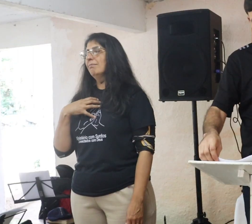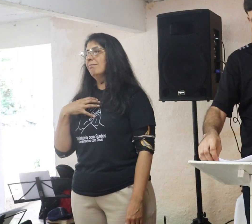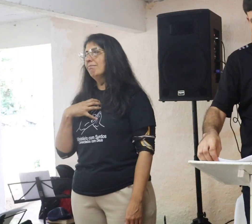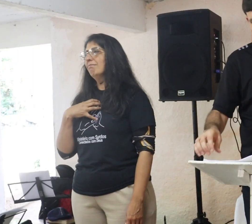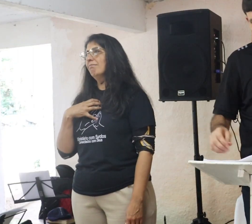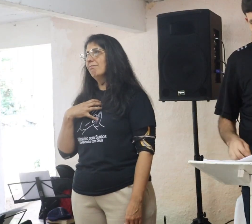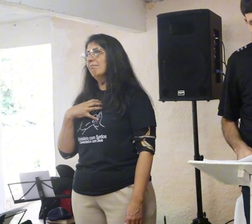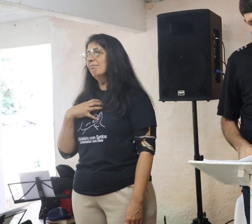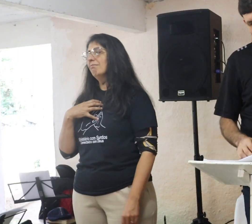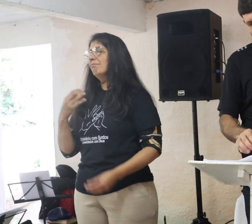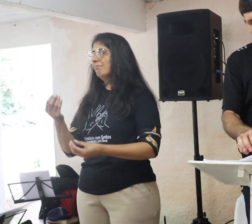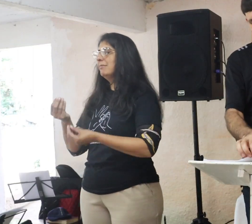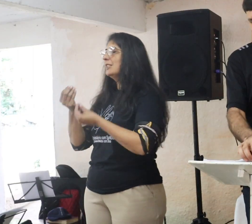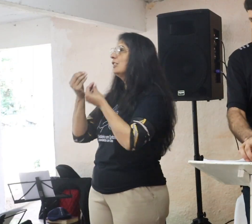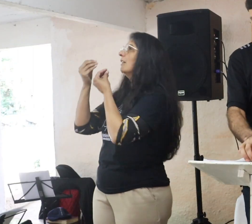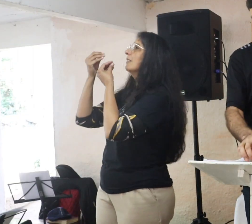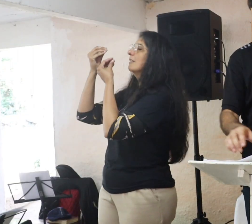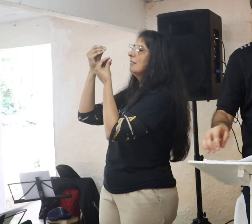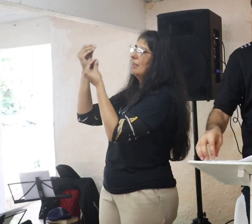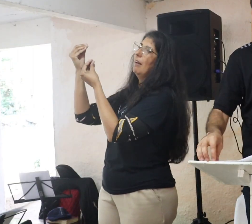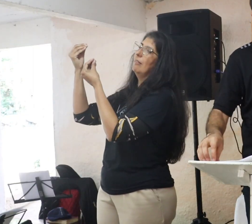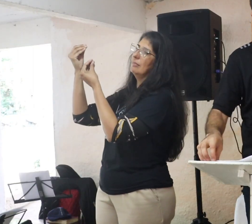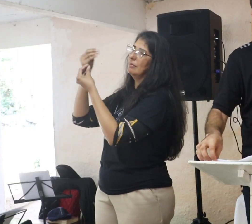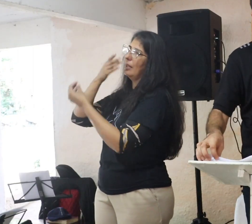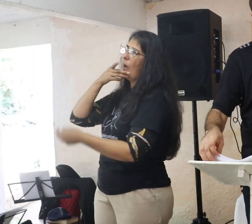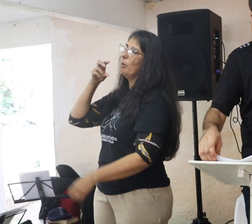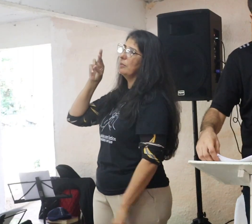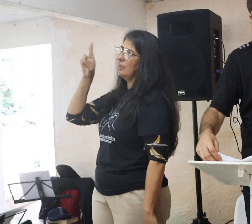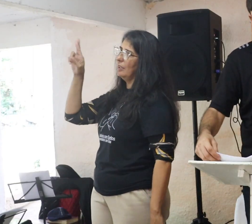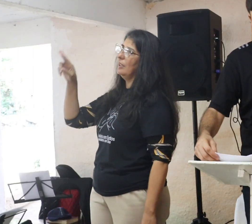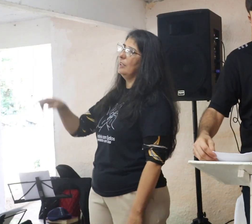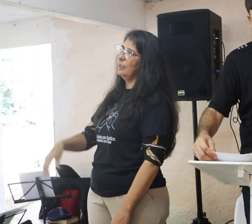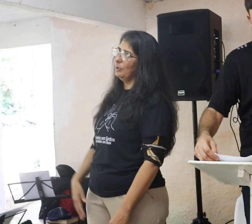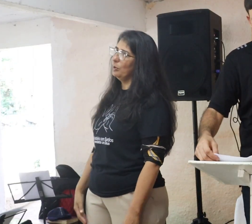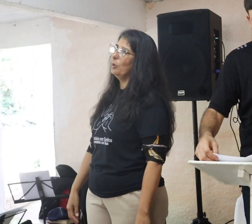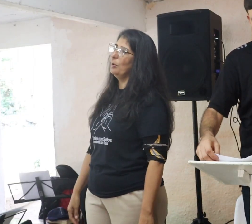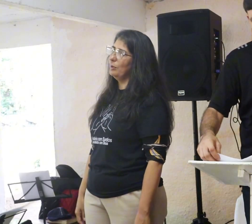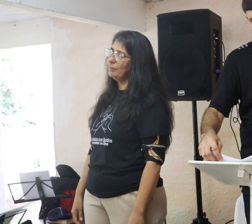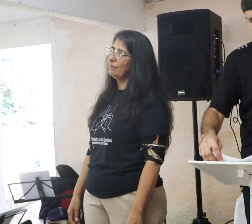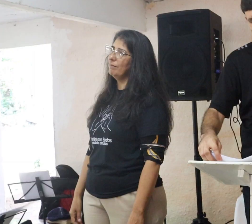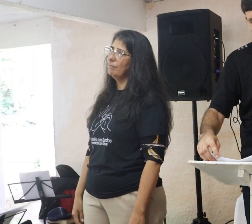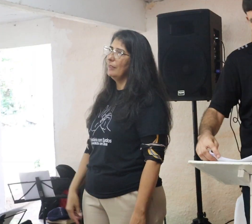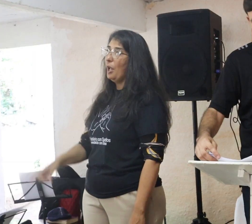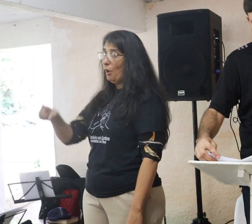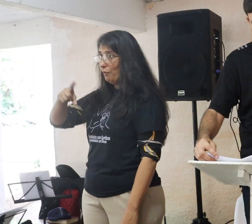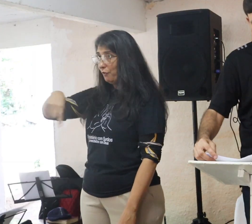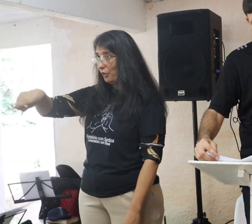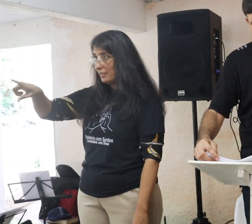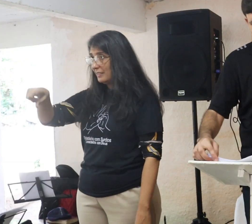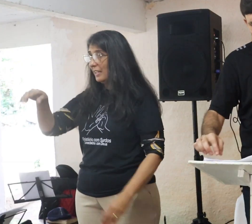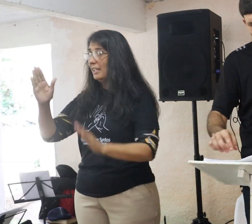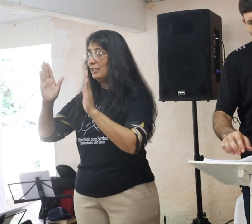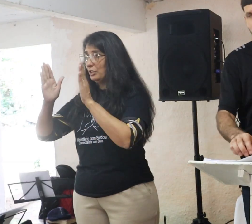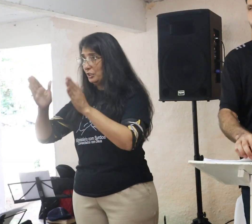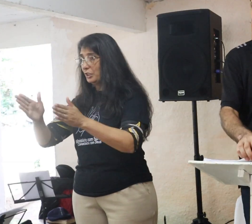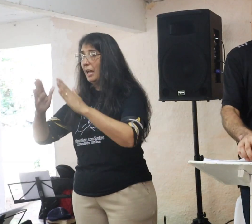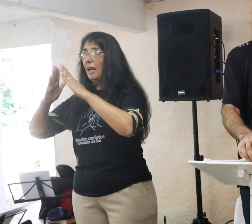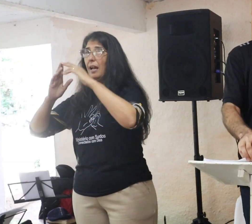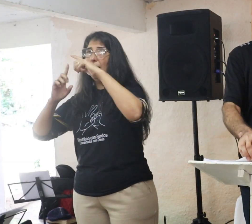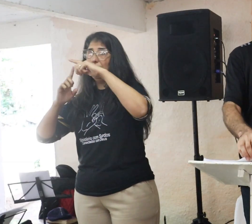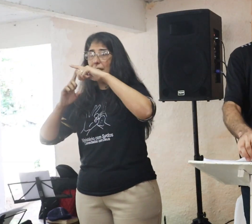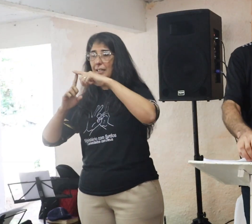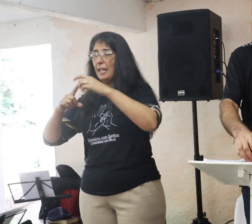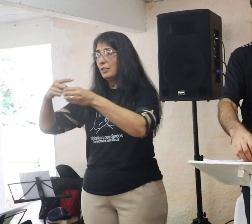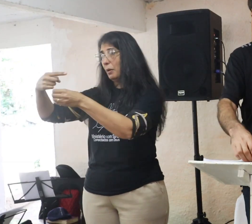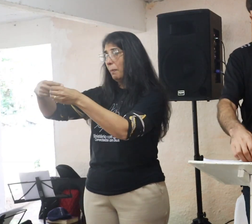Dedicação para o Senhor. Os irmãos estão servindo ao Senhor, né, como igreja local já por 20 anos. Que coisa boa,